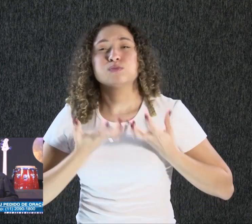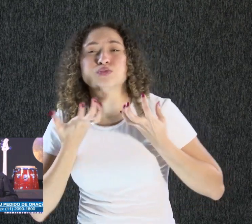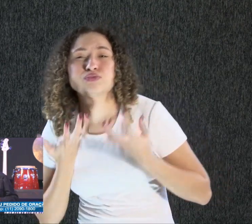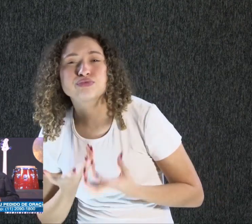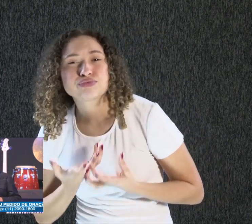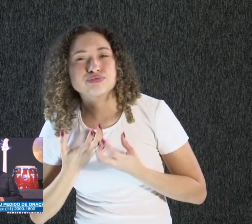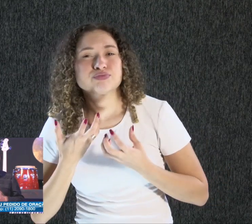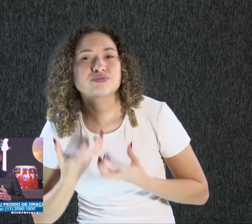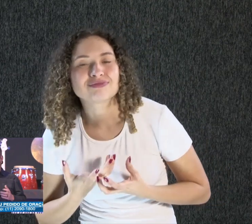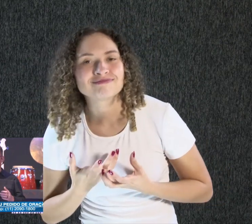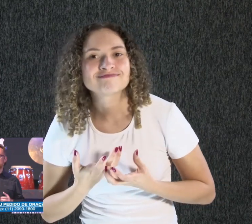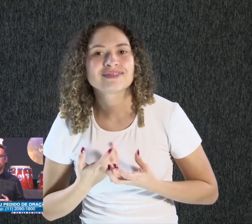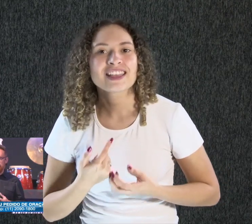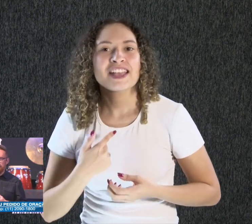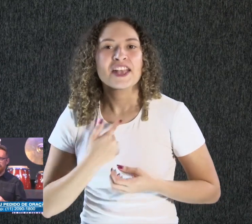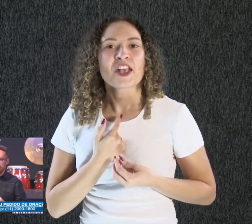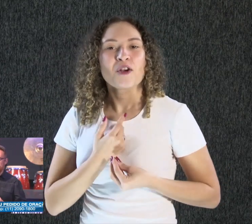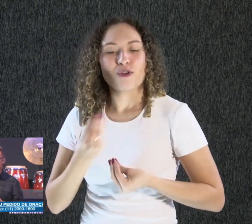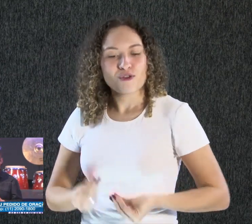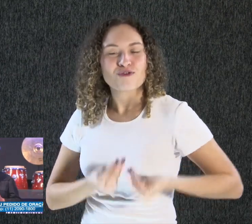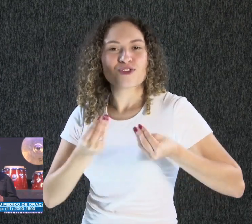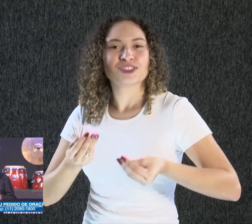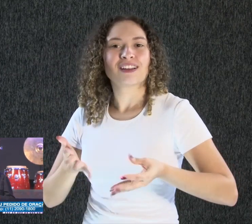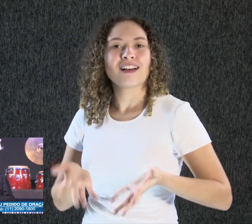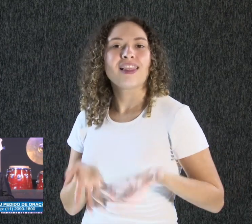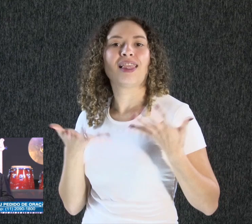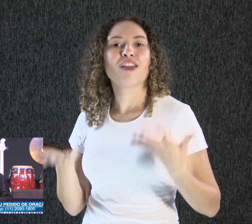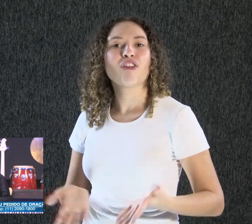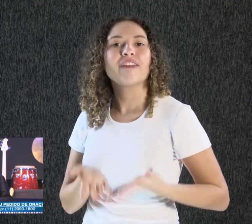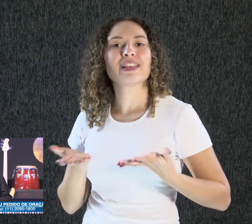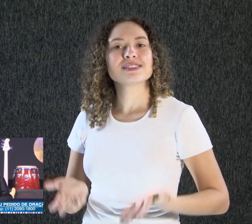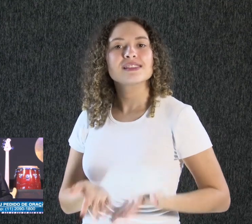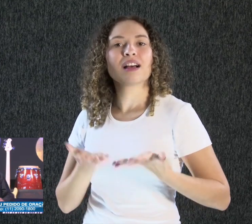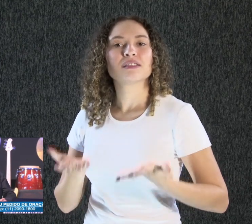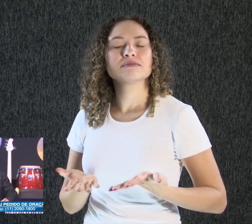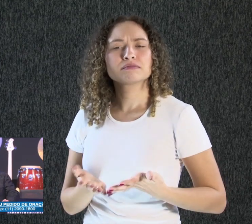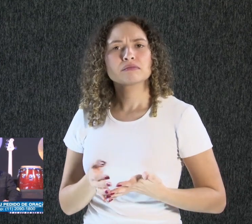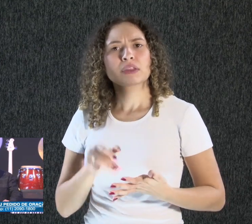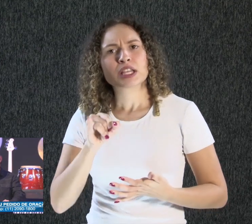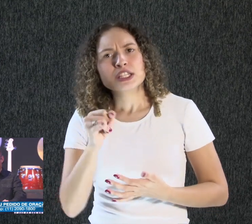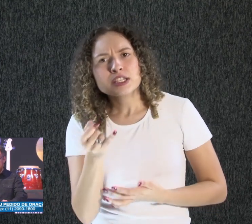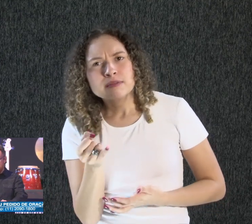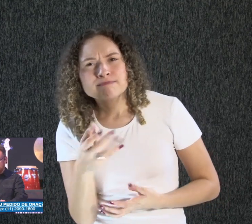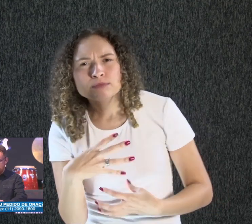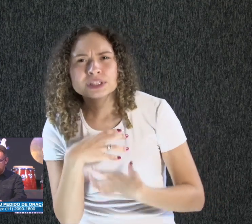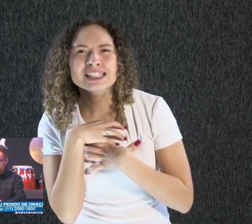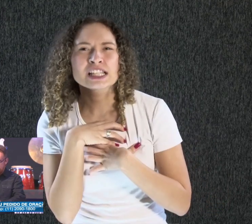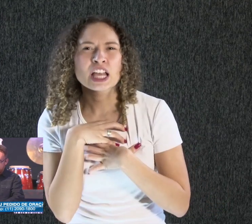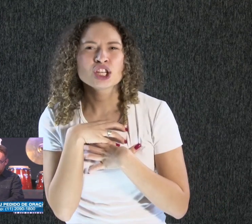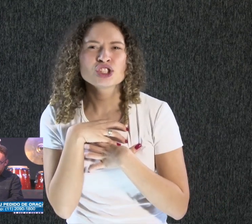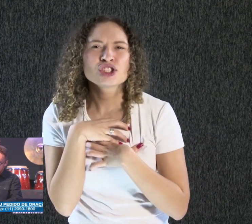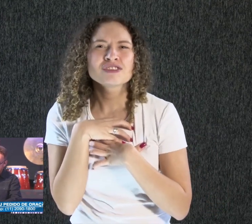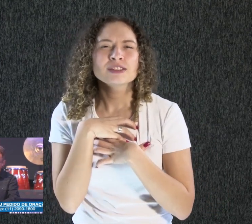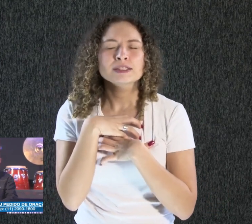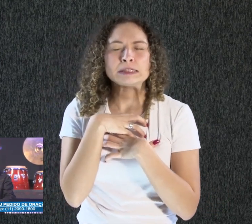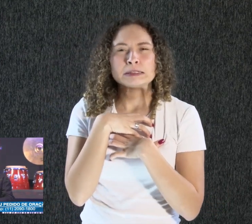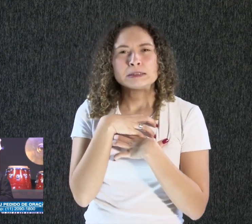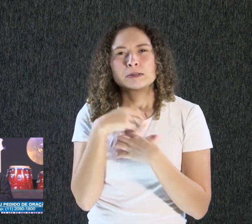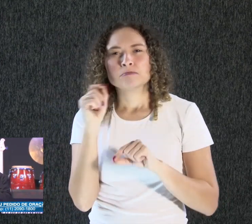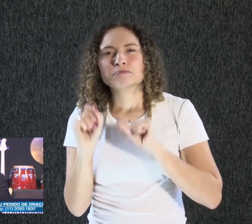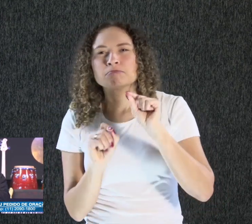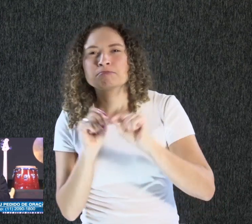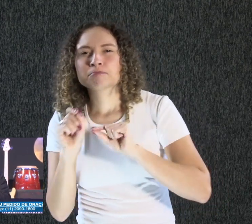sobrecarregados, e eu vos aliviarei. E eu vos aliviarei. Você que se sente ameaçado pela